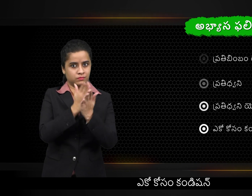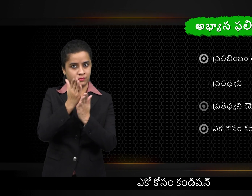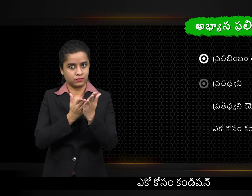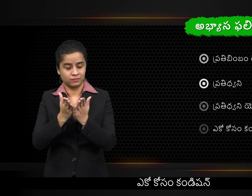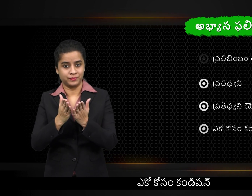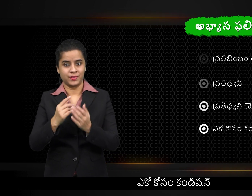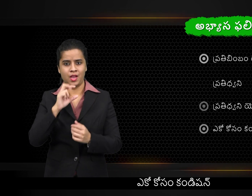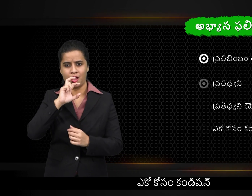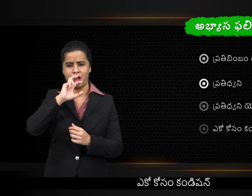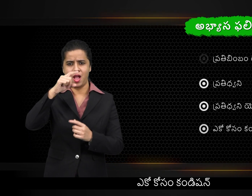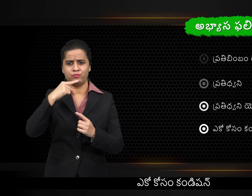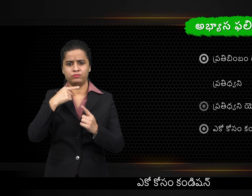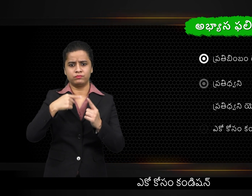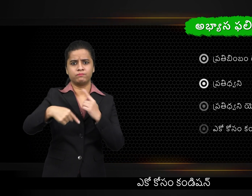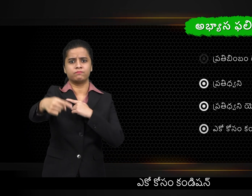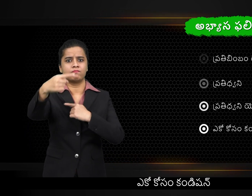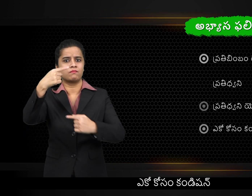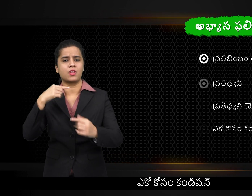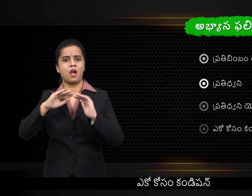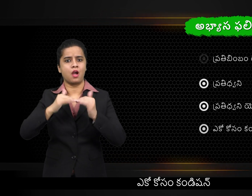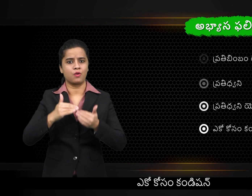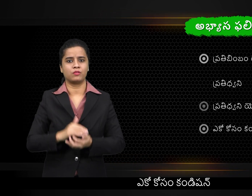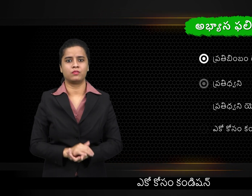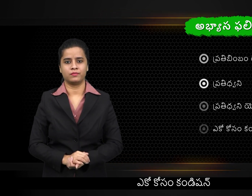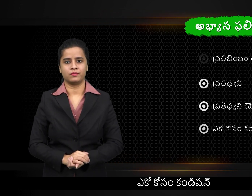ఎకో కోసం కండిషన్.